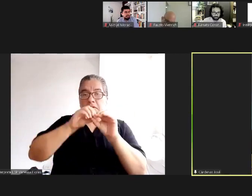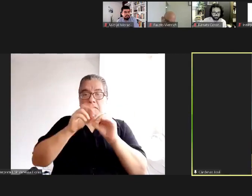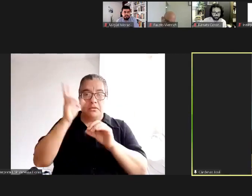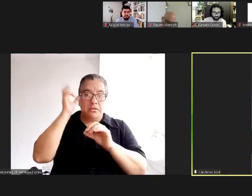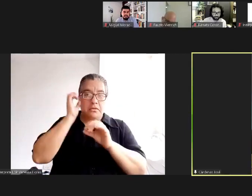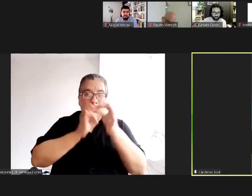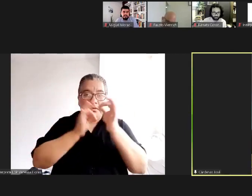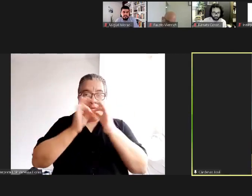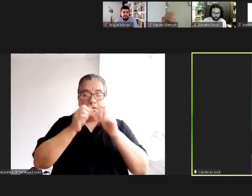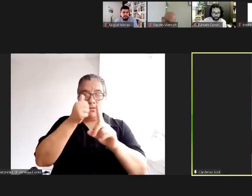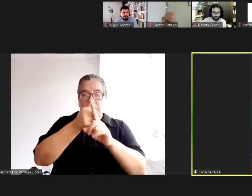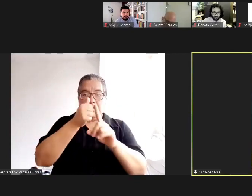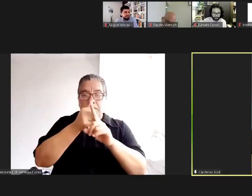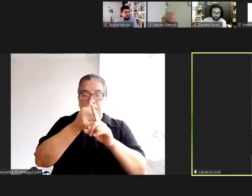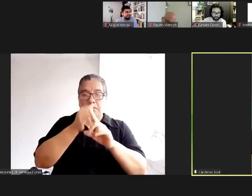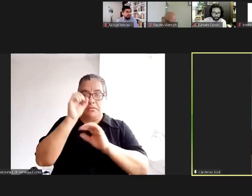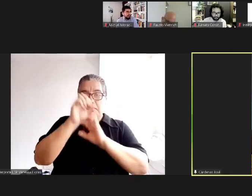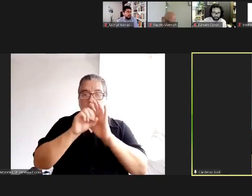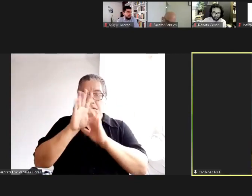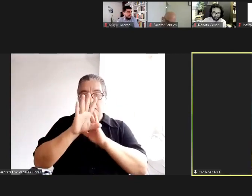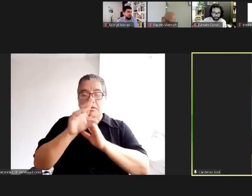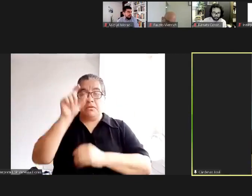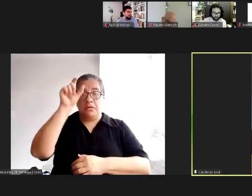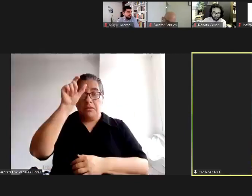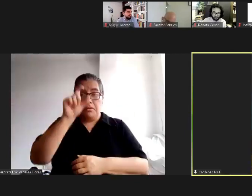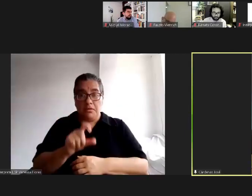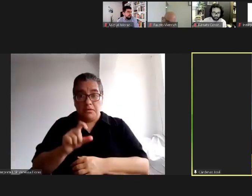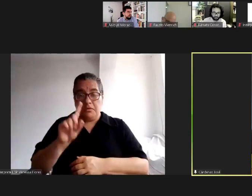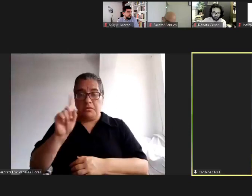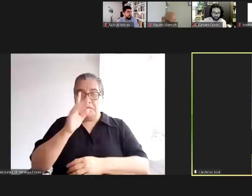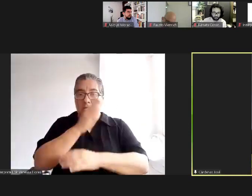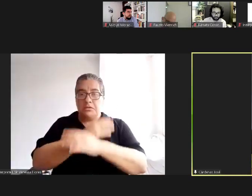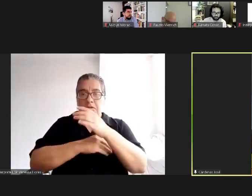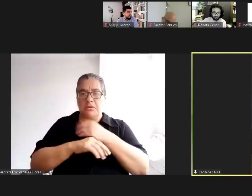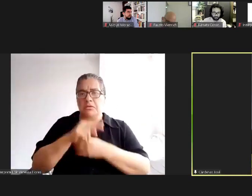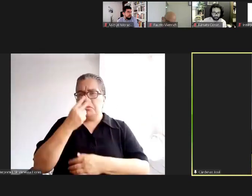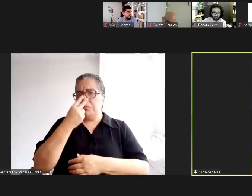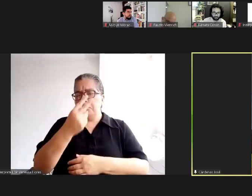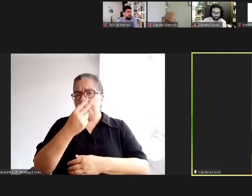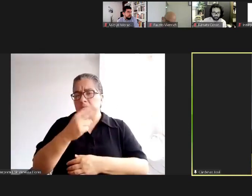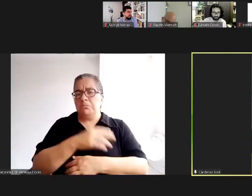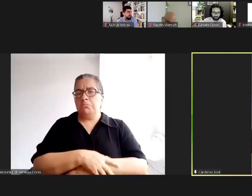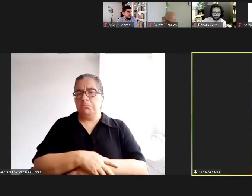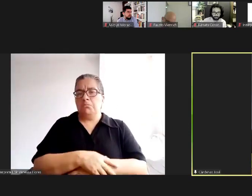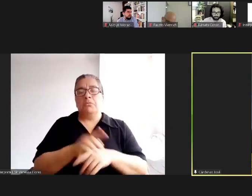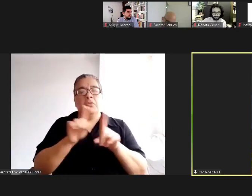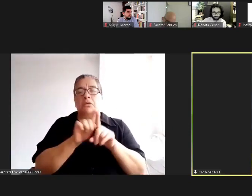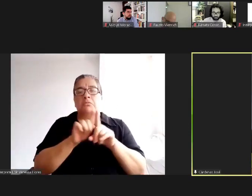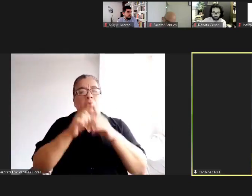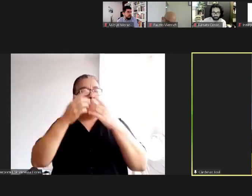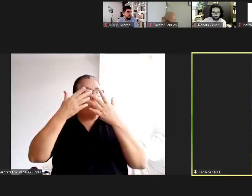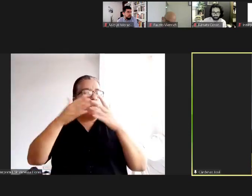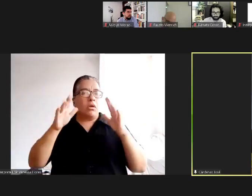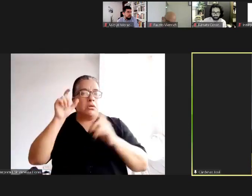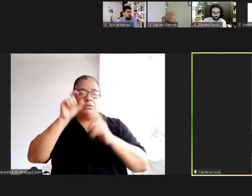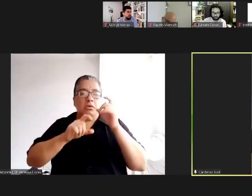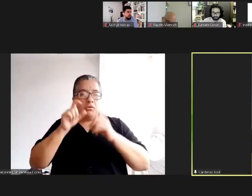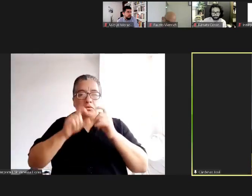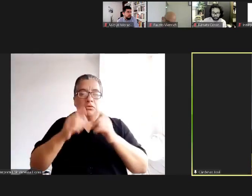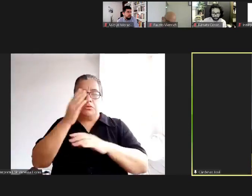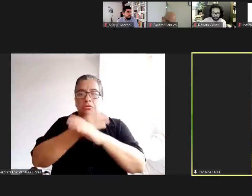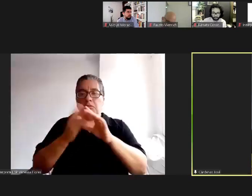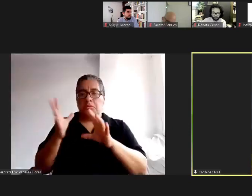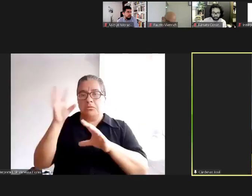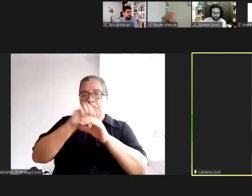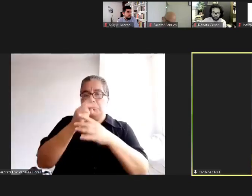misma película. Entonces, por lo tanto, una persona sin discapacidad accedía a esos contenidos, como también lo accedía a la persona con discapacidad. Pero ya